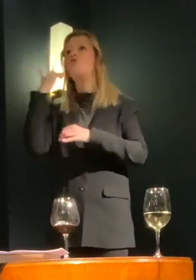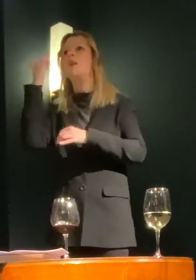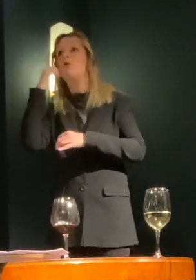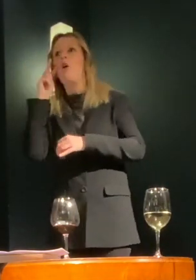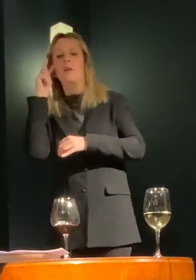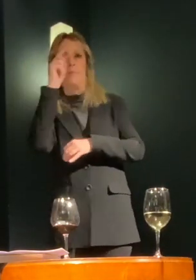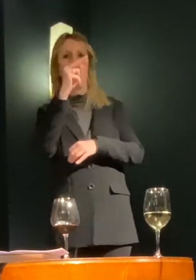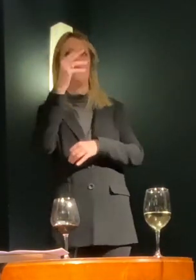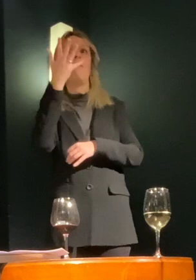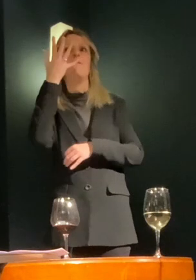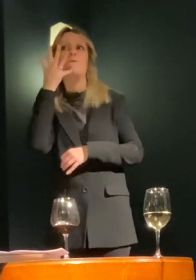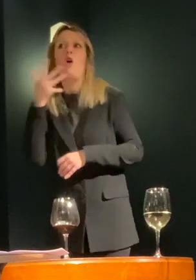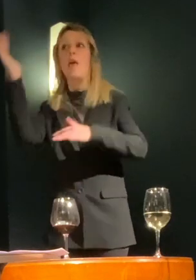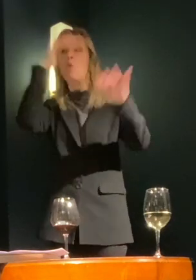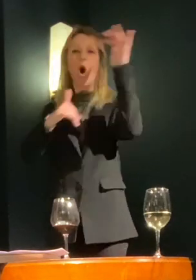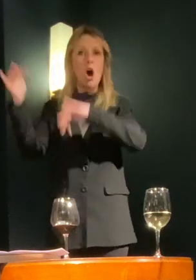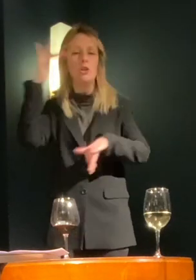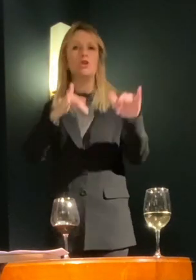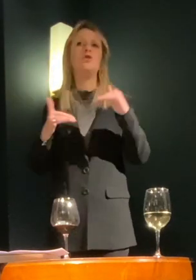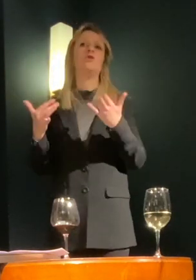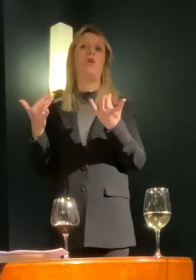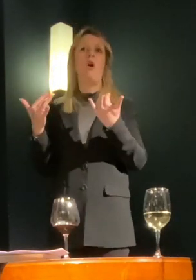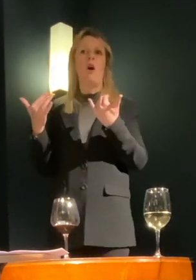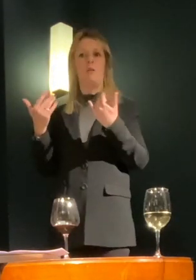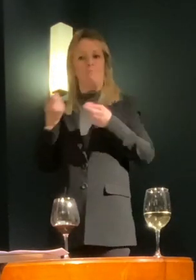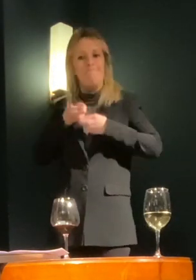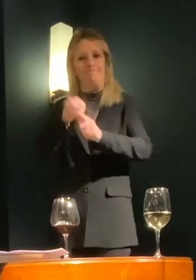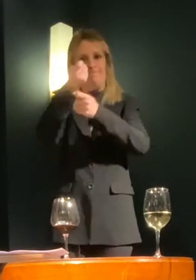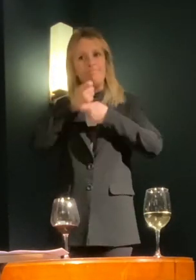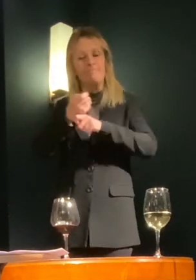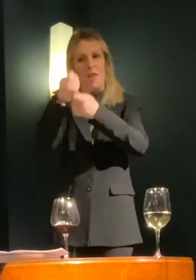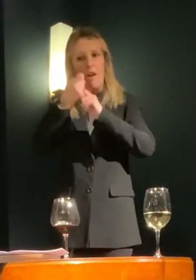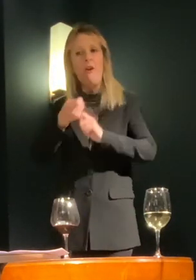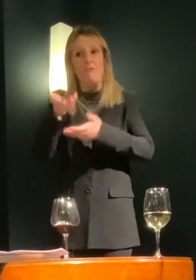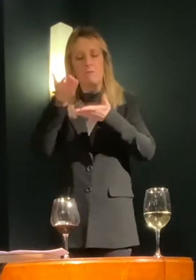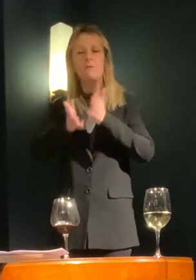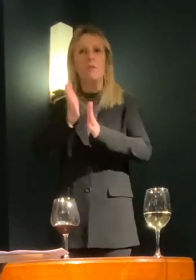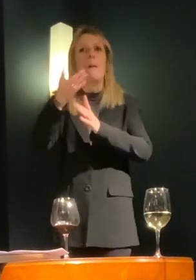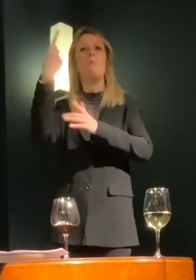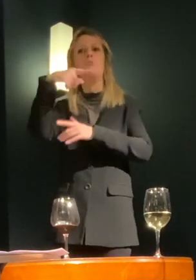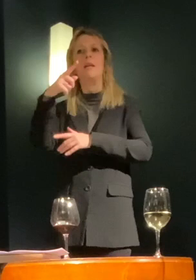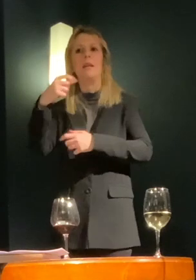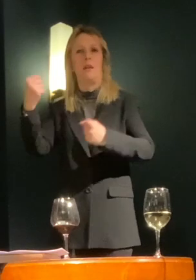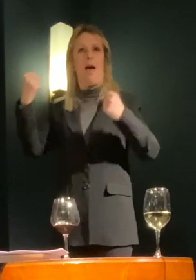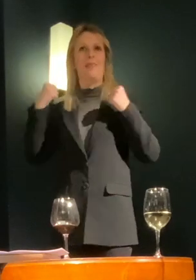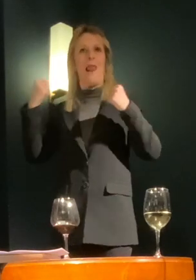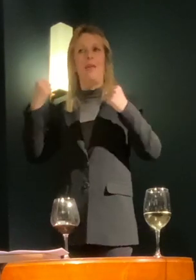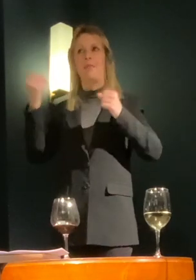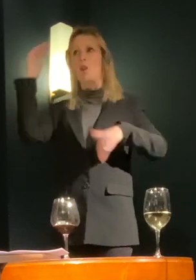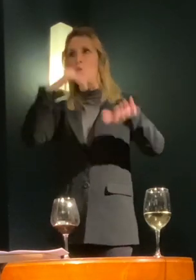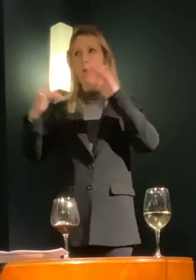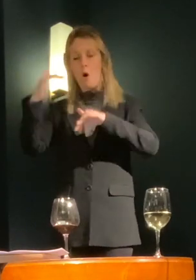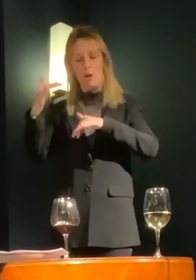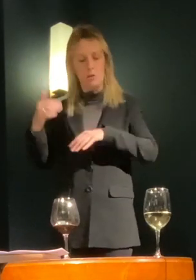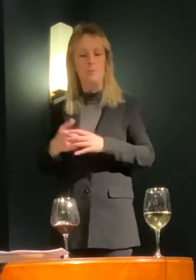figlio ha un talento per il nuoto, hanno cominciato a spingerlo nella direzione dell'agonismo per farlo diventare un atleta. E Valerio